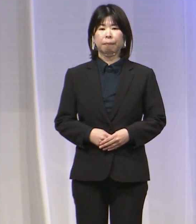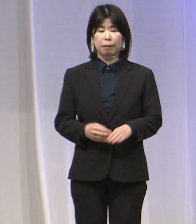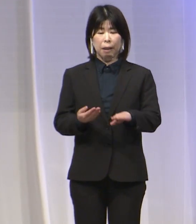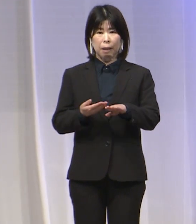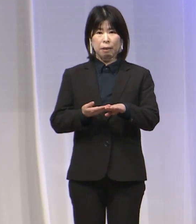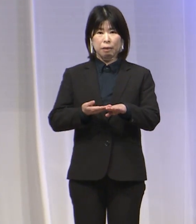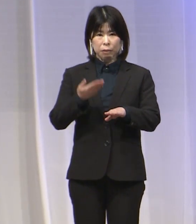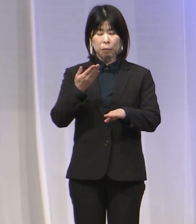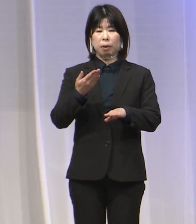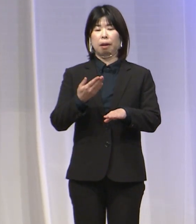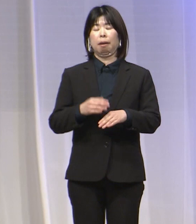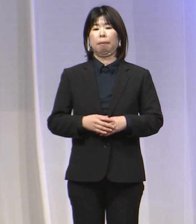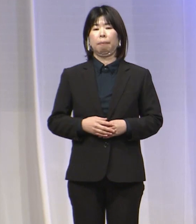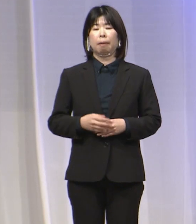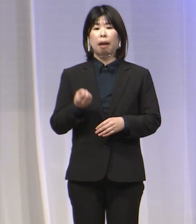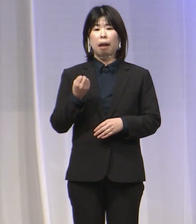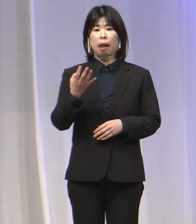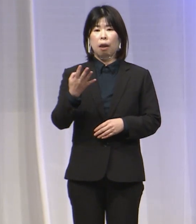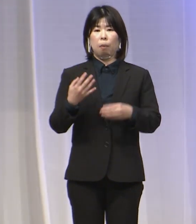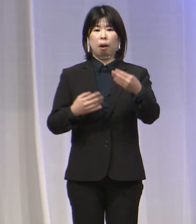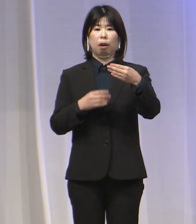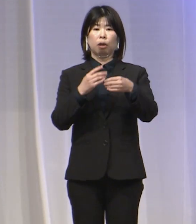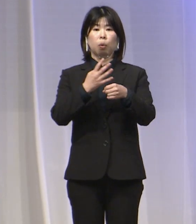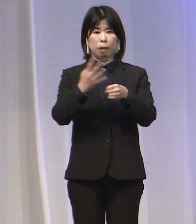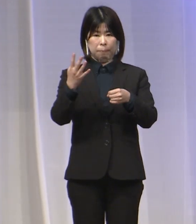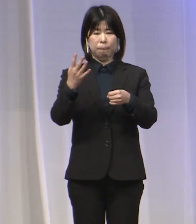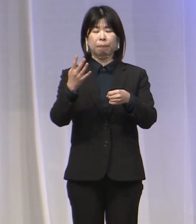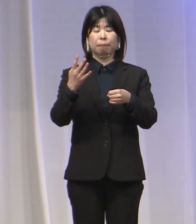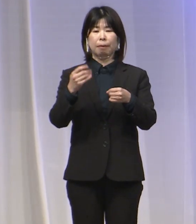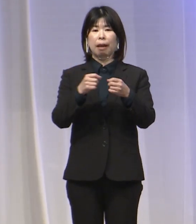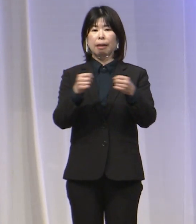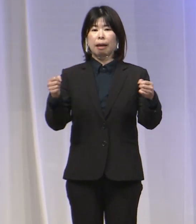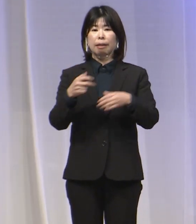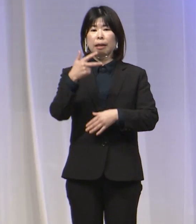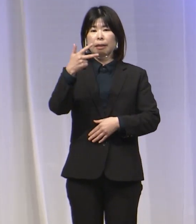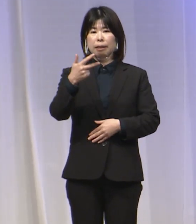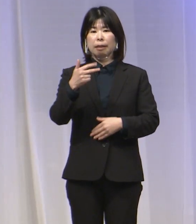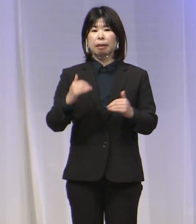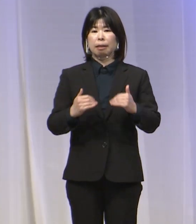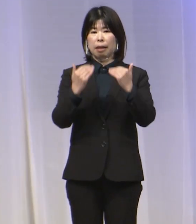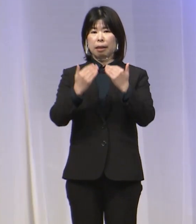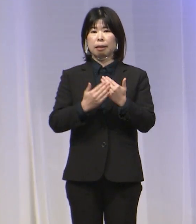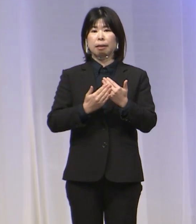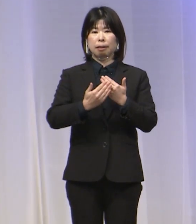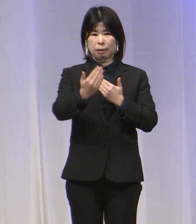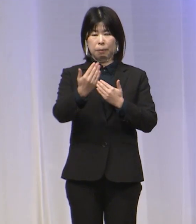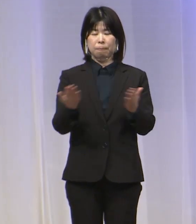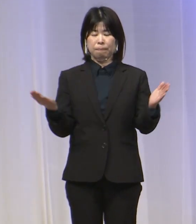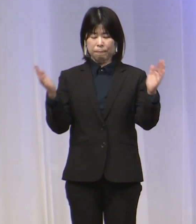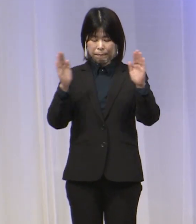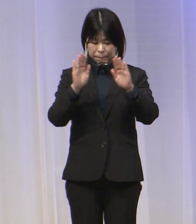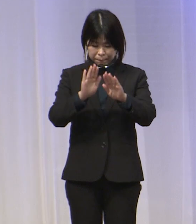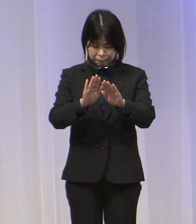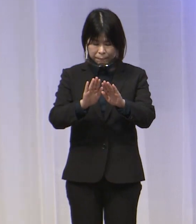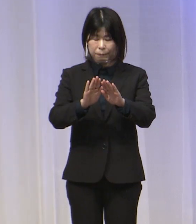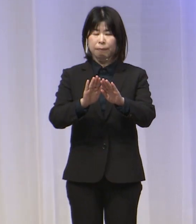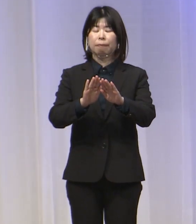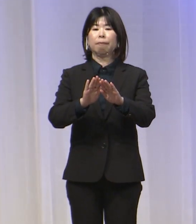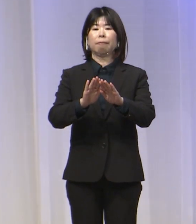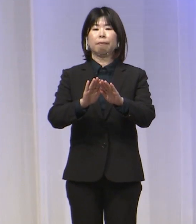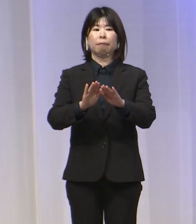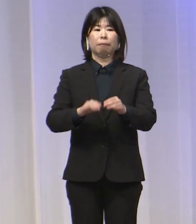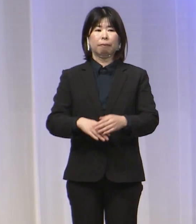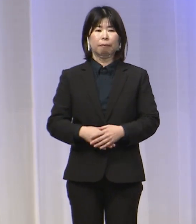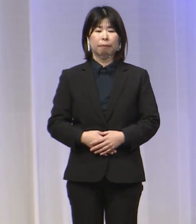以上をもちまして平和4年長崎市成人式を a 式いたします